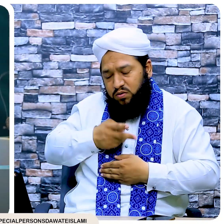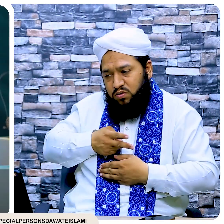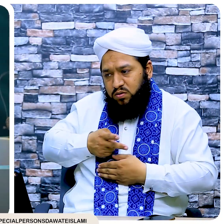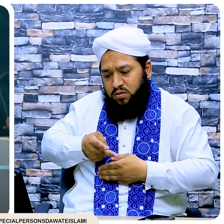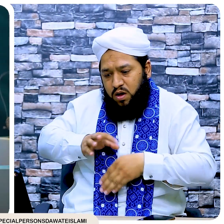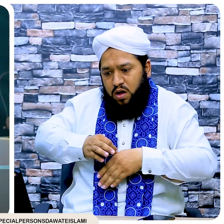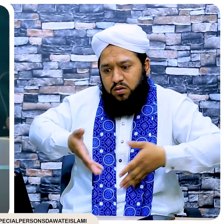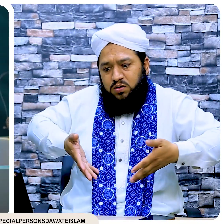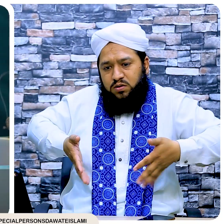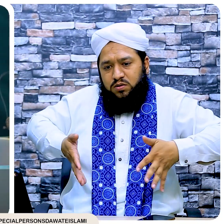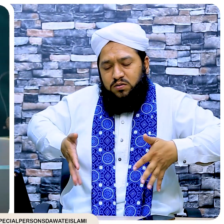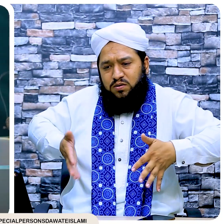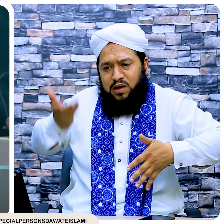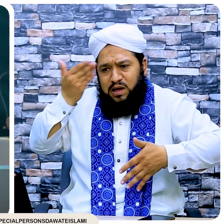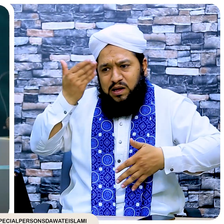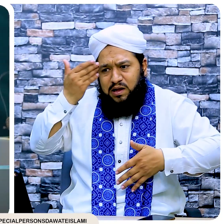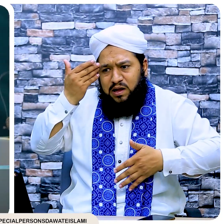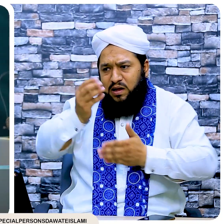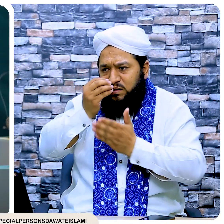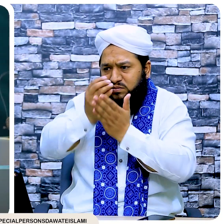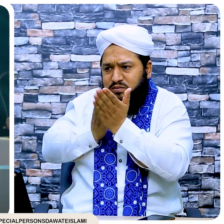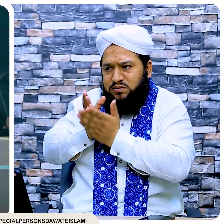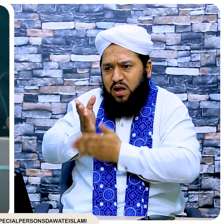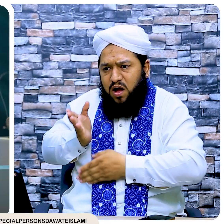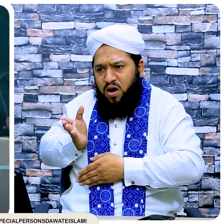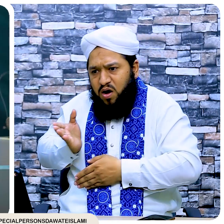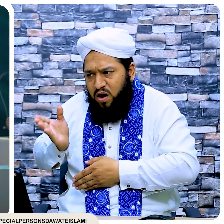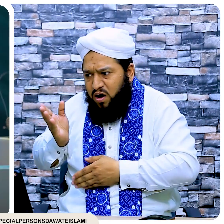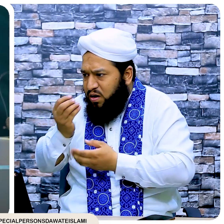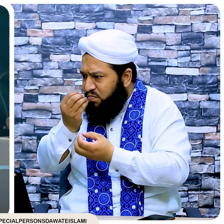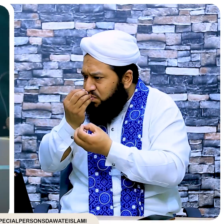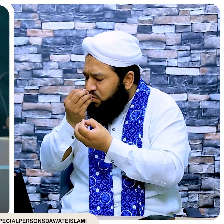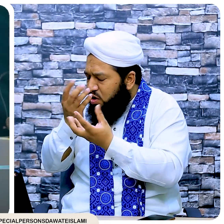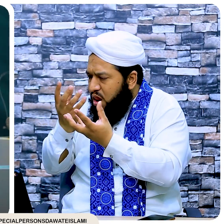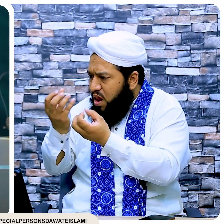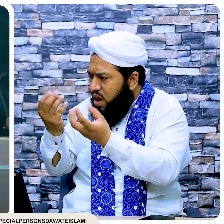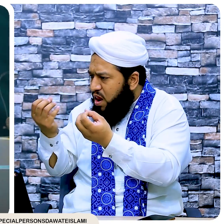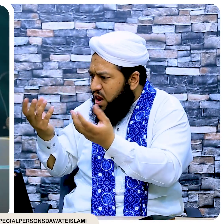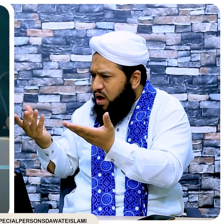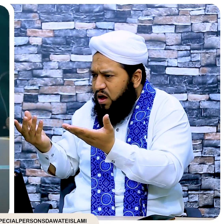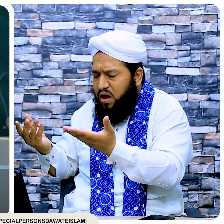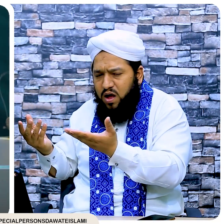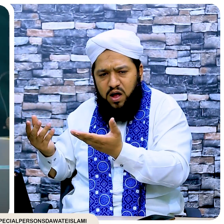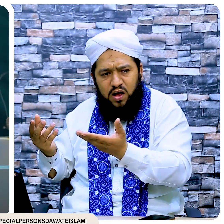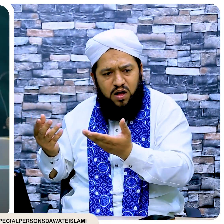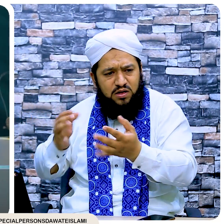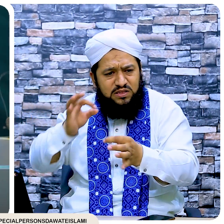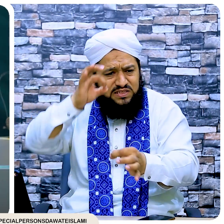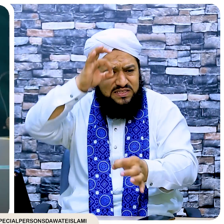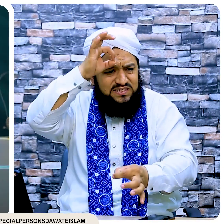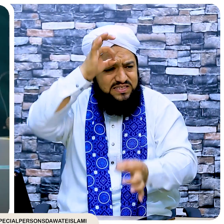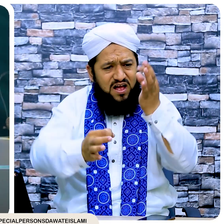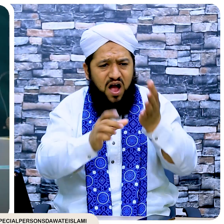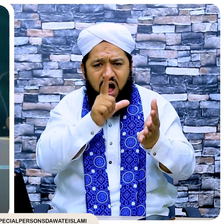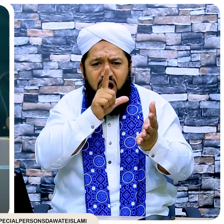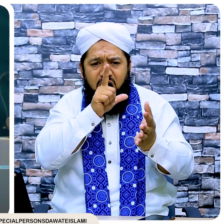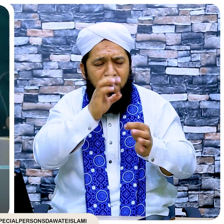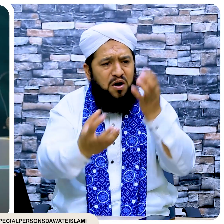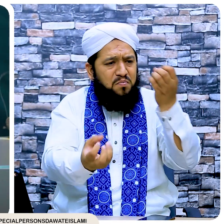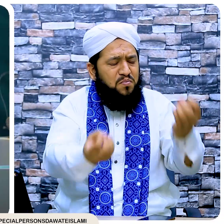رہا تھا۔ بولے میں سوچتا ہوں کہ ایک طرف جنت کے خوش رنگ پھول کھلے ہوئے ہیں اور ایک جانب جہنم بھڑکتے ہوئے